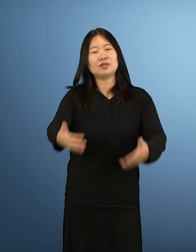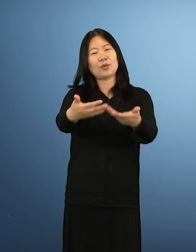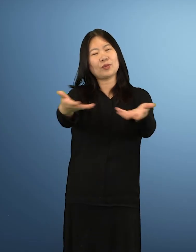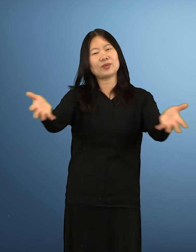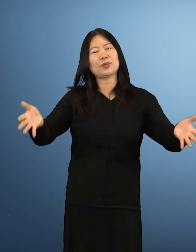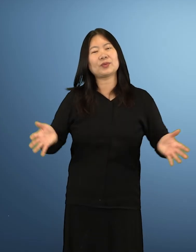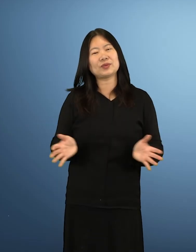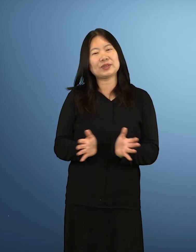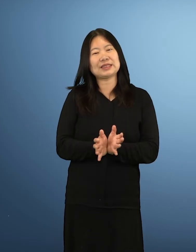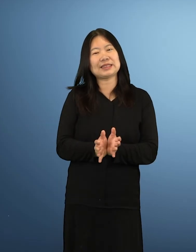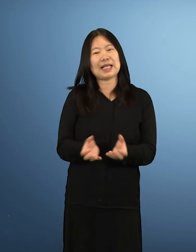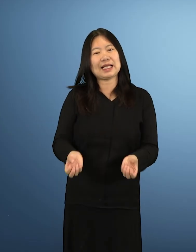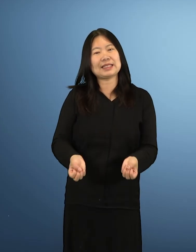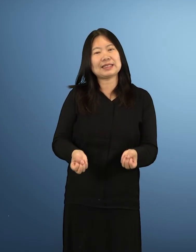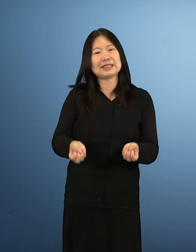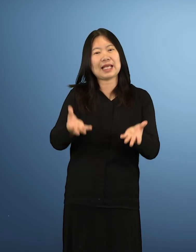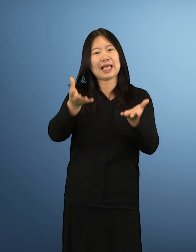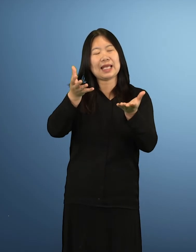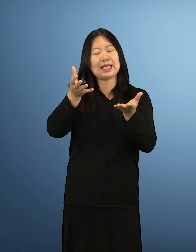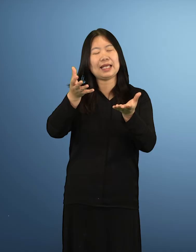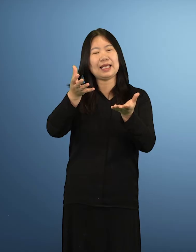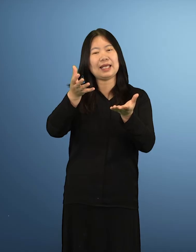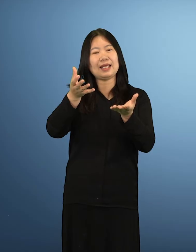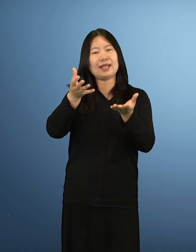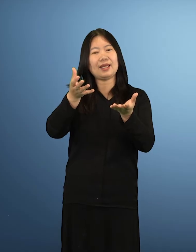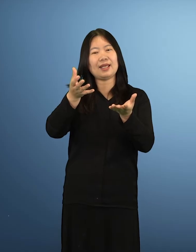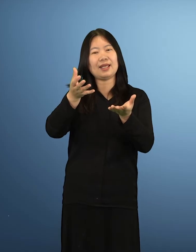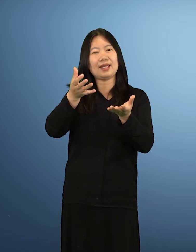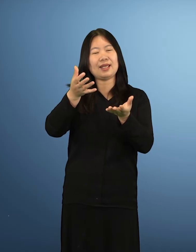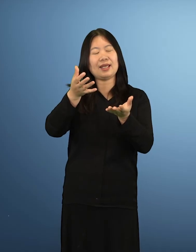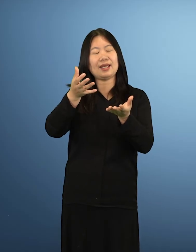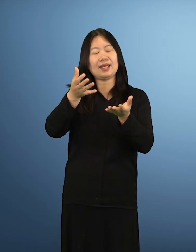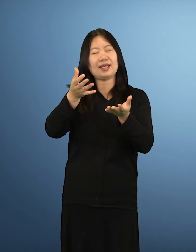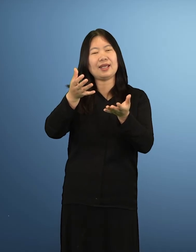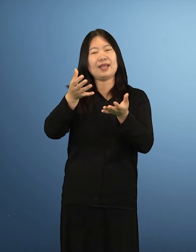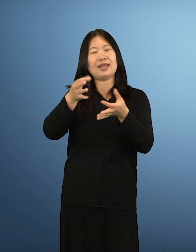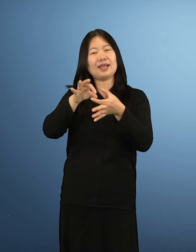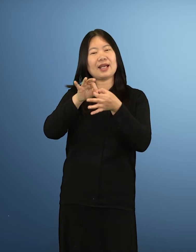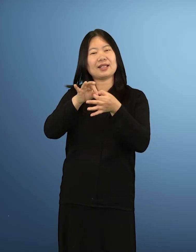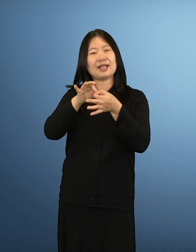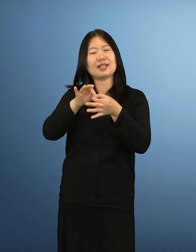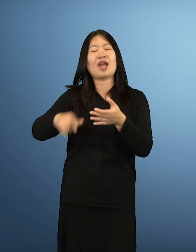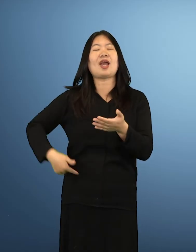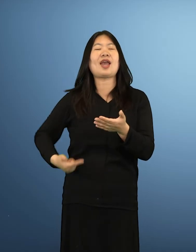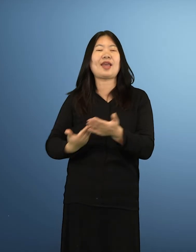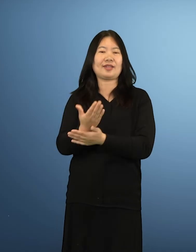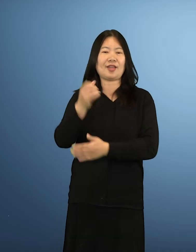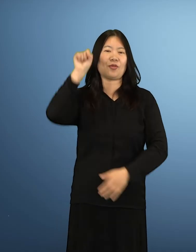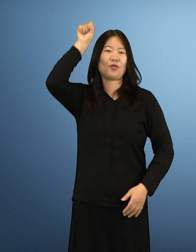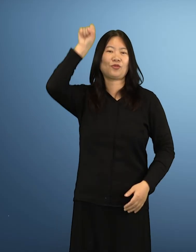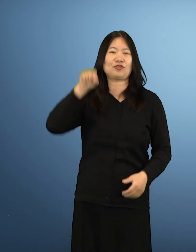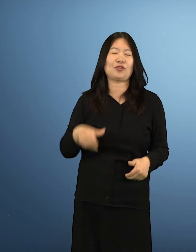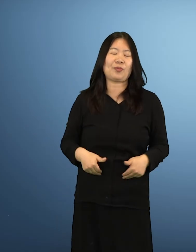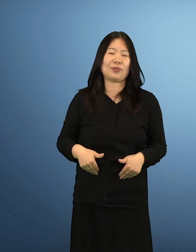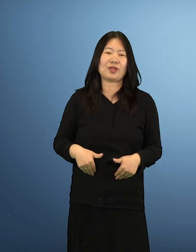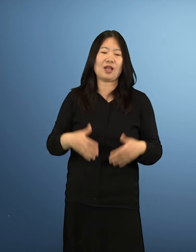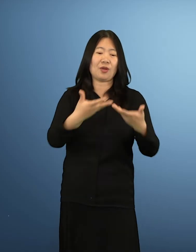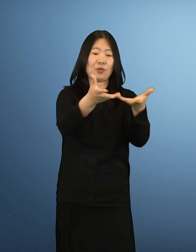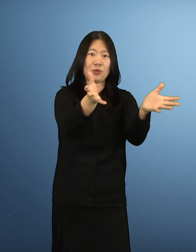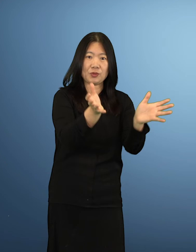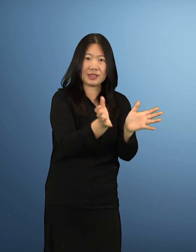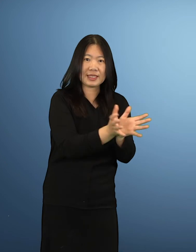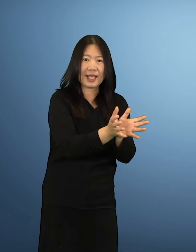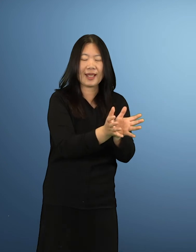공동체 제의적인 회개운동. 다시요. 오늘 아주 중요한 주제입니다.